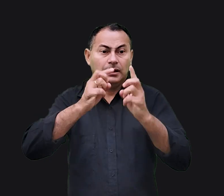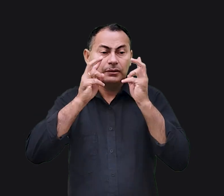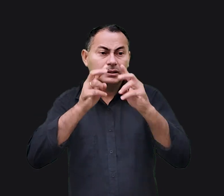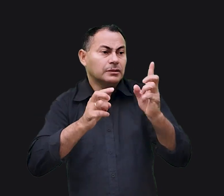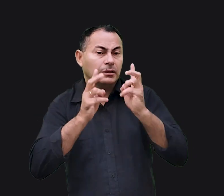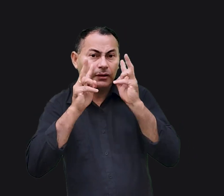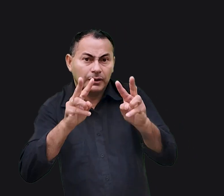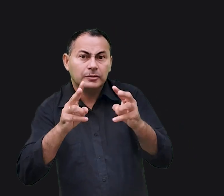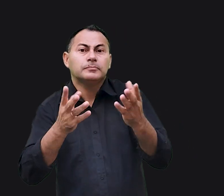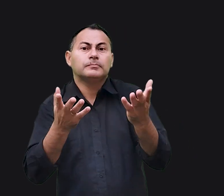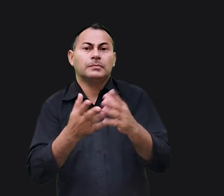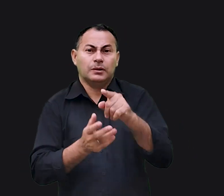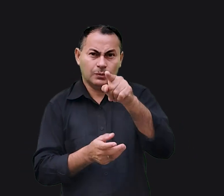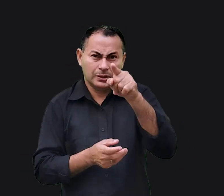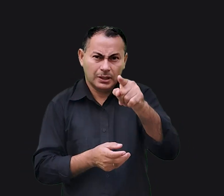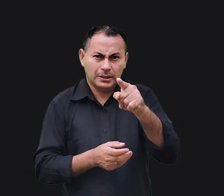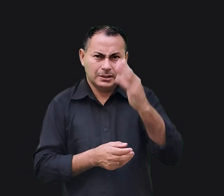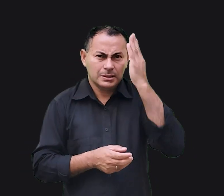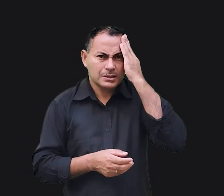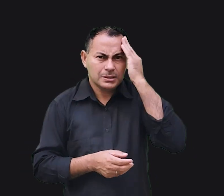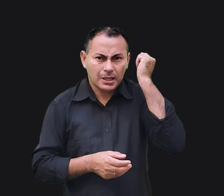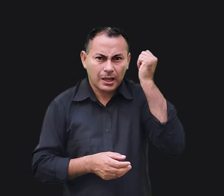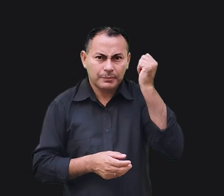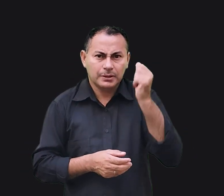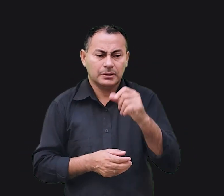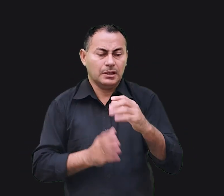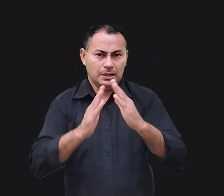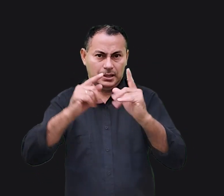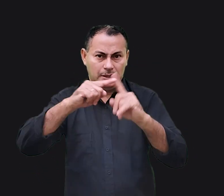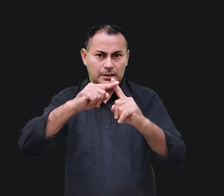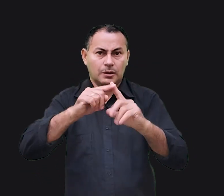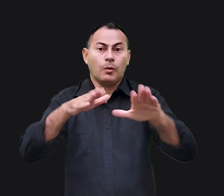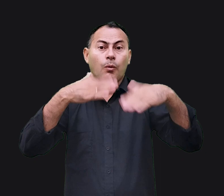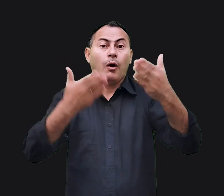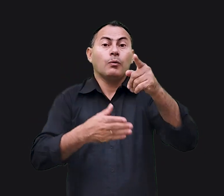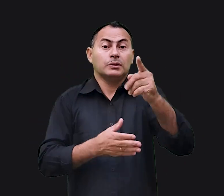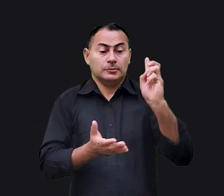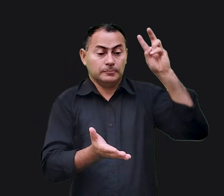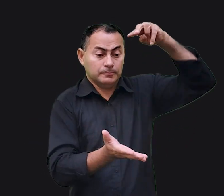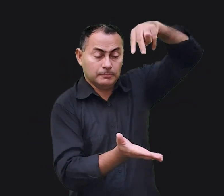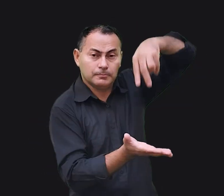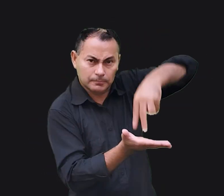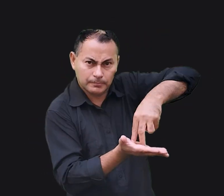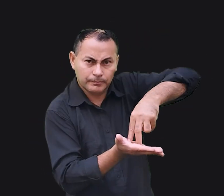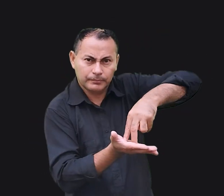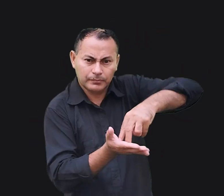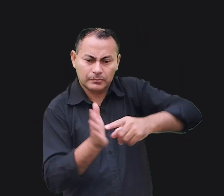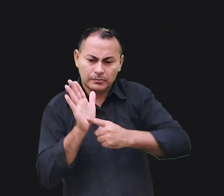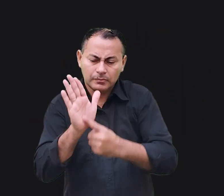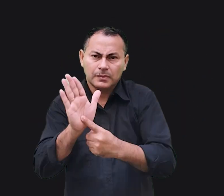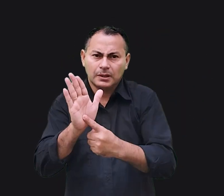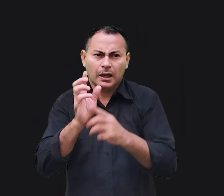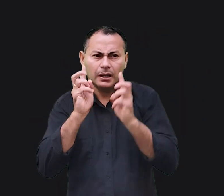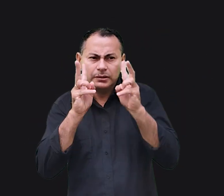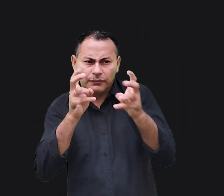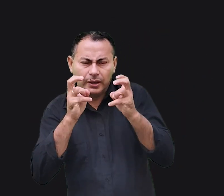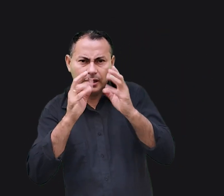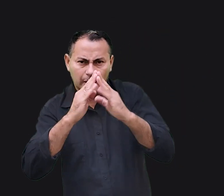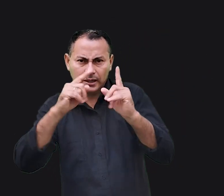invisível. Você sabe se a igreja da qual você faz parte é uma expressão visível da igreja